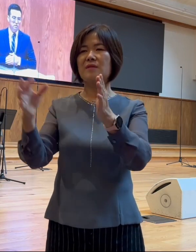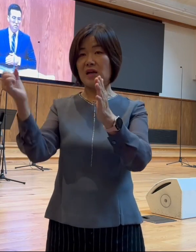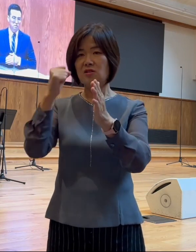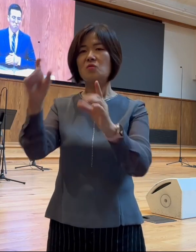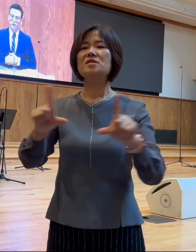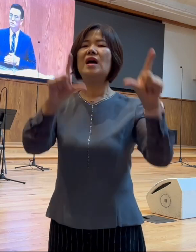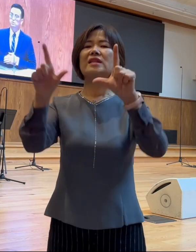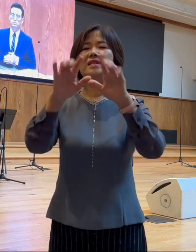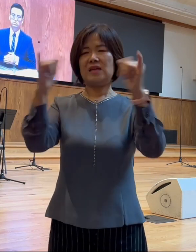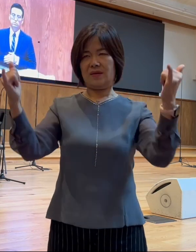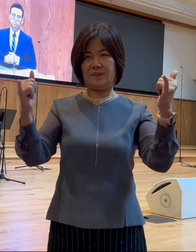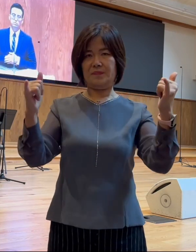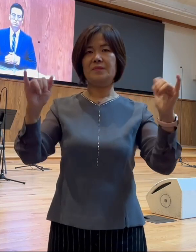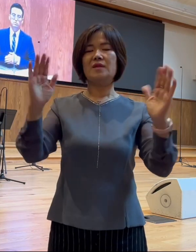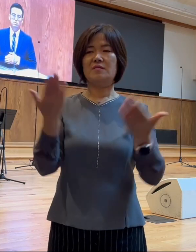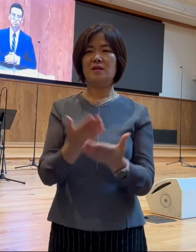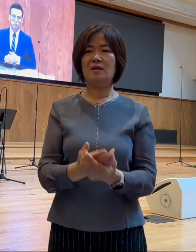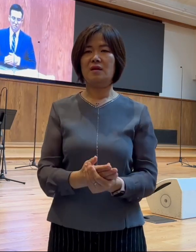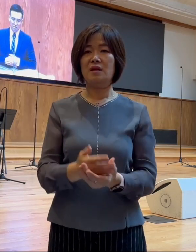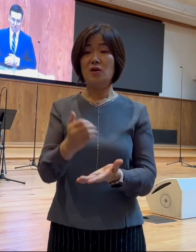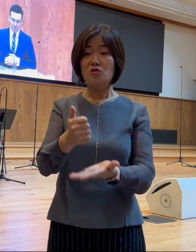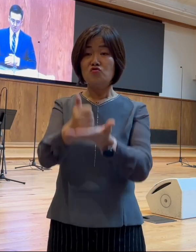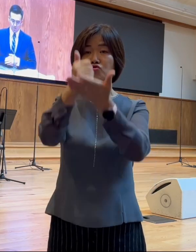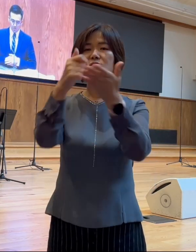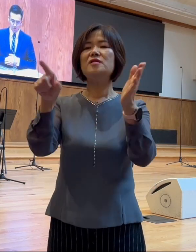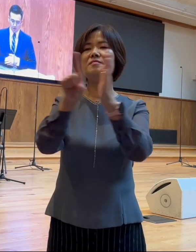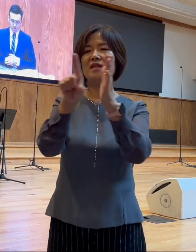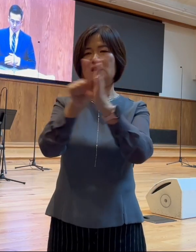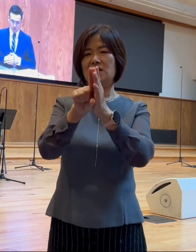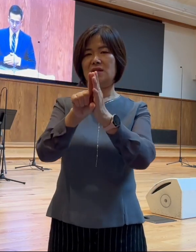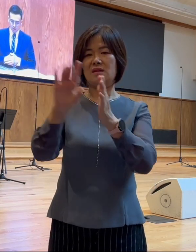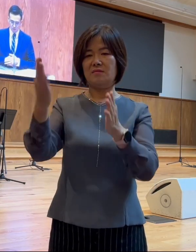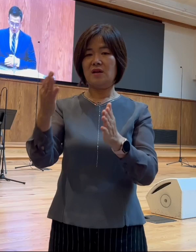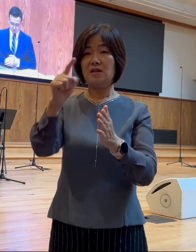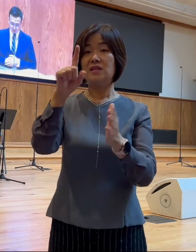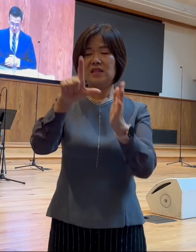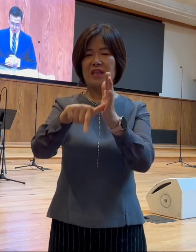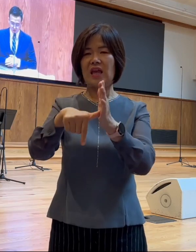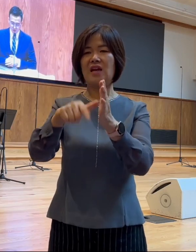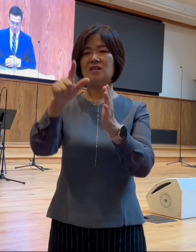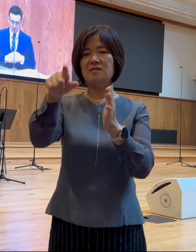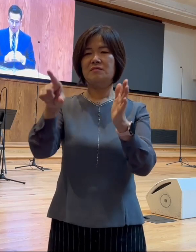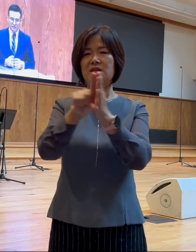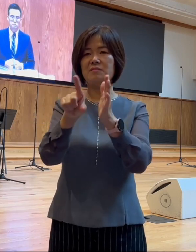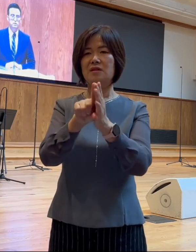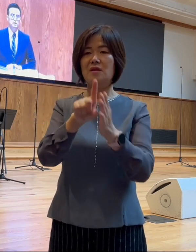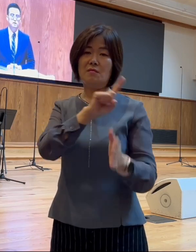사람들을 말하는 것이죠. 주님을 믿는 믿음으로. 근데 그때 그 믿음은